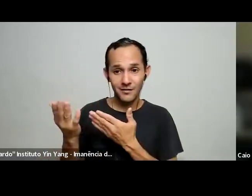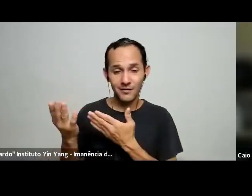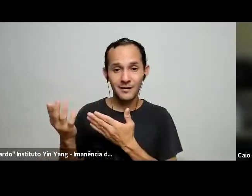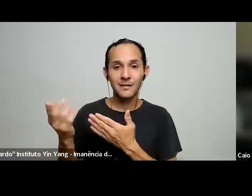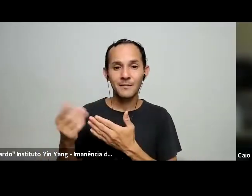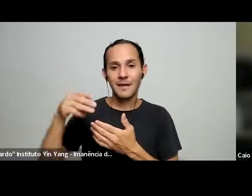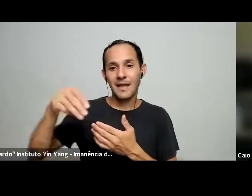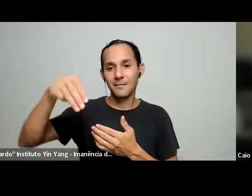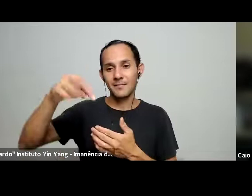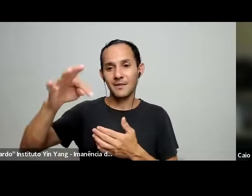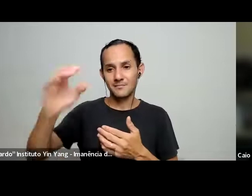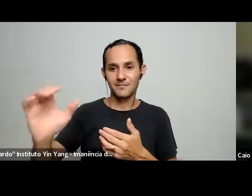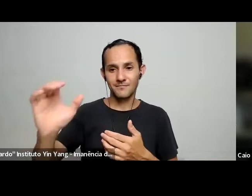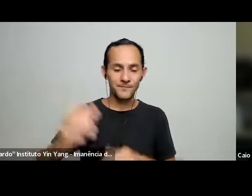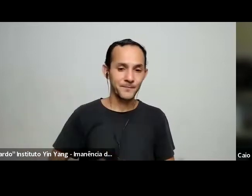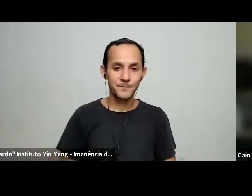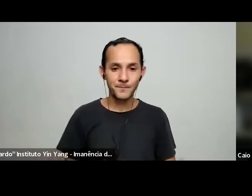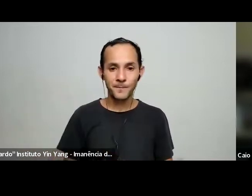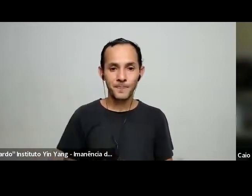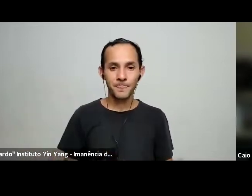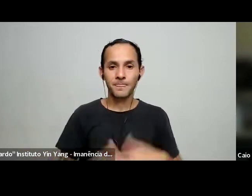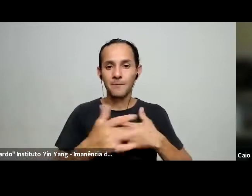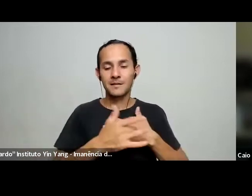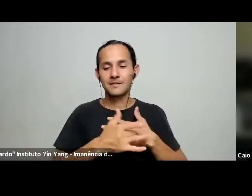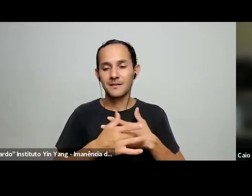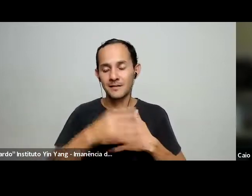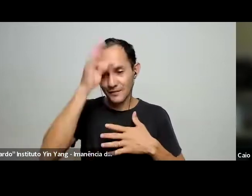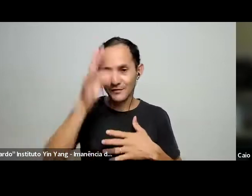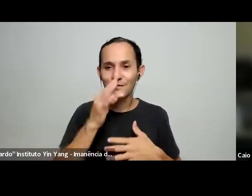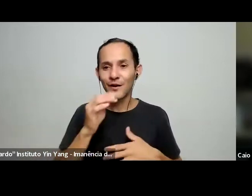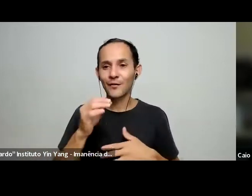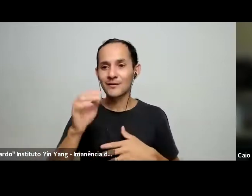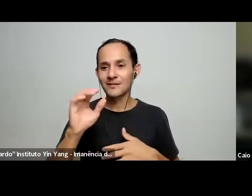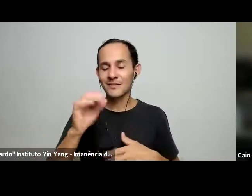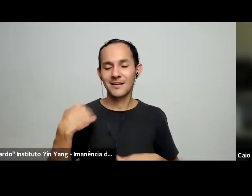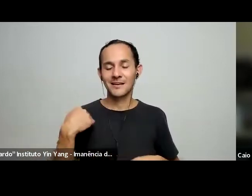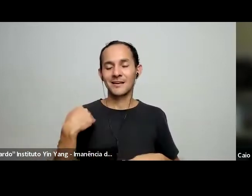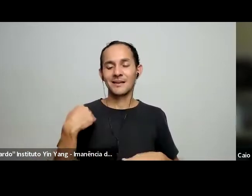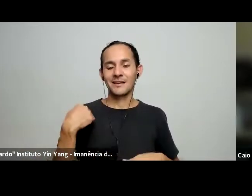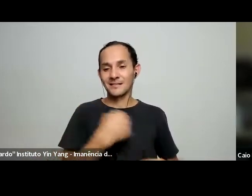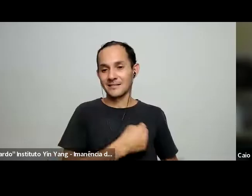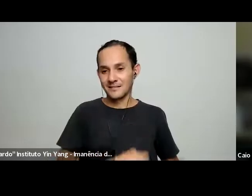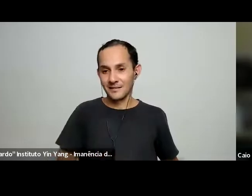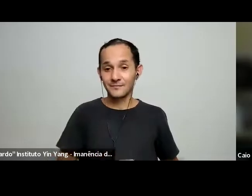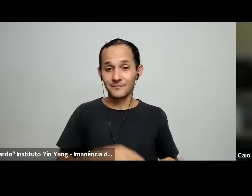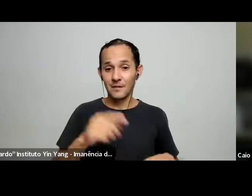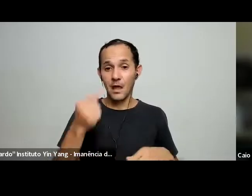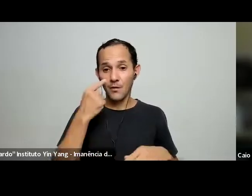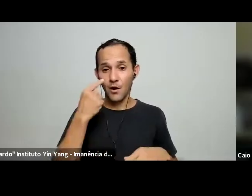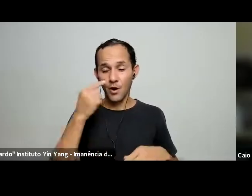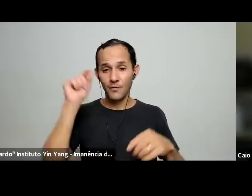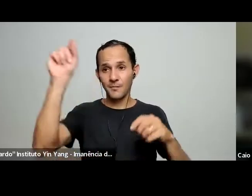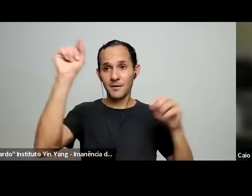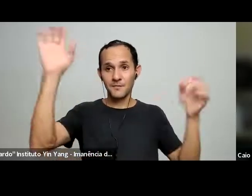Você juntando o conceito de calor e frio para doenças reumáticas, né? E mostrando essa